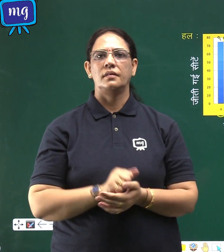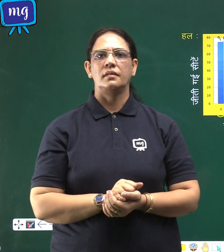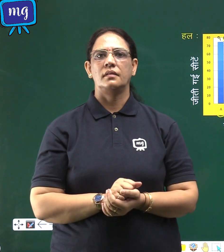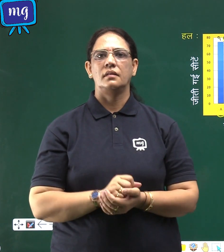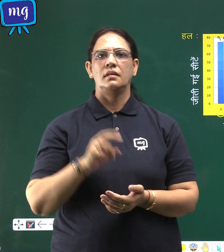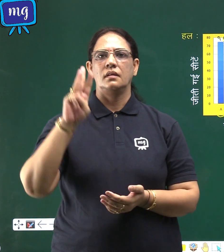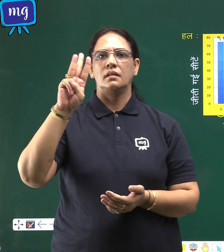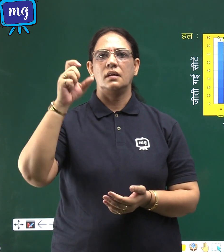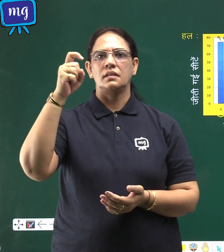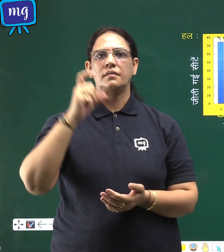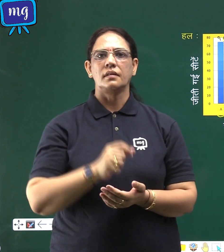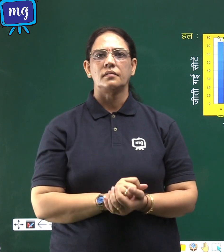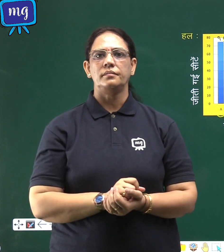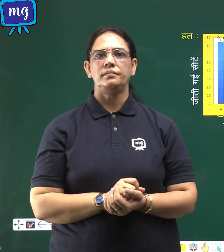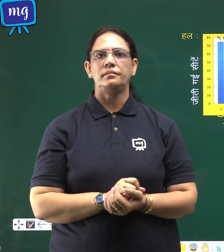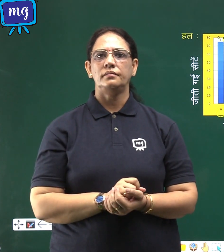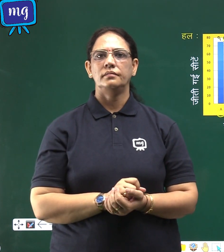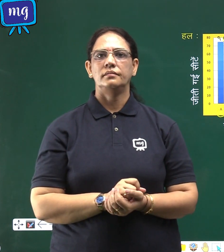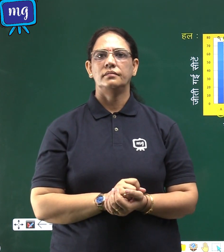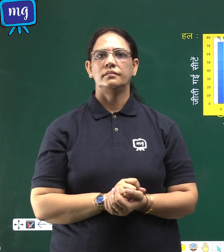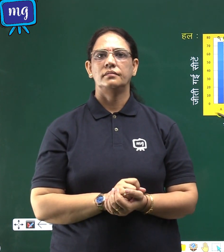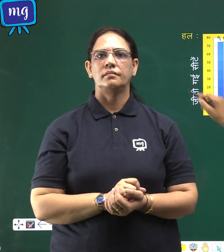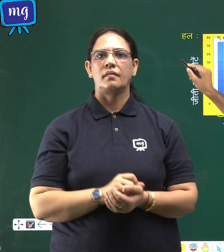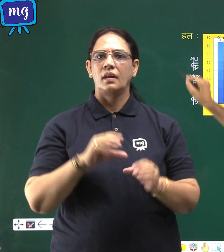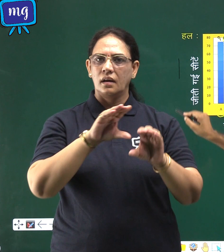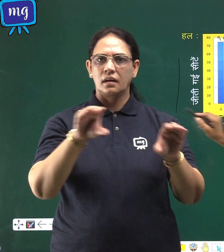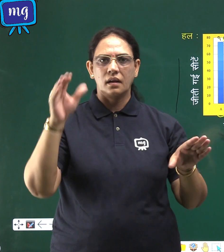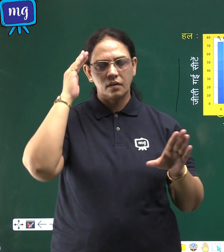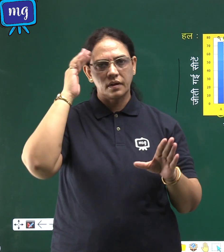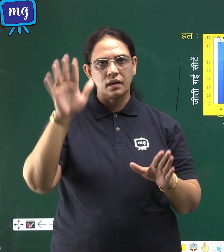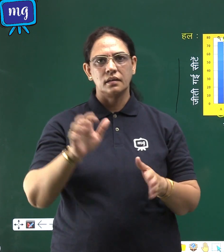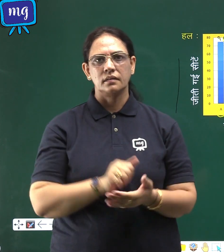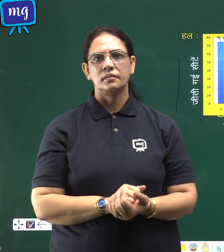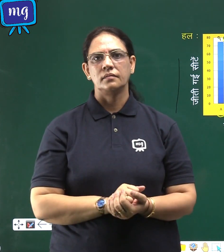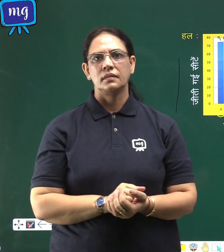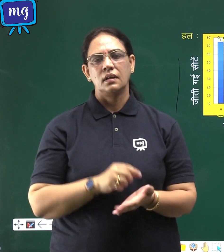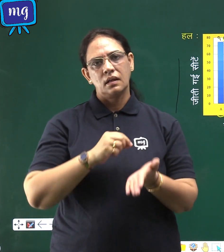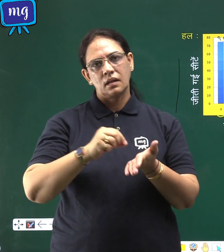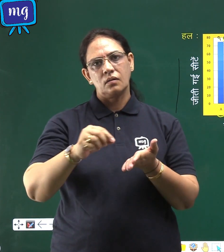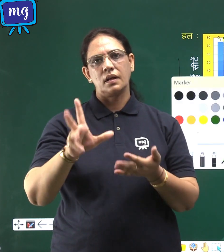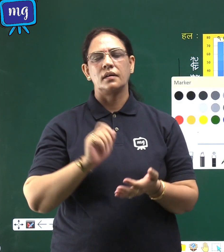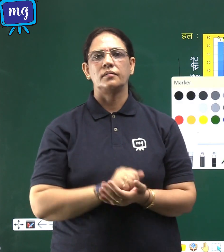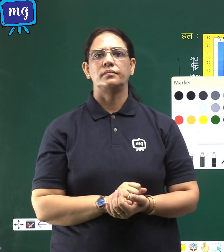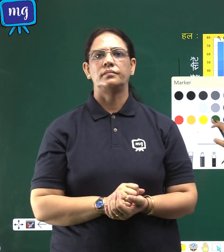सैंटीश, समझ आ गया, लिख लोगे,